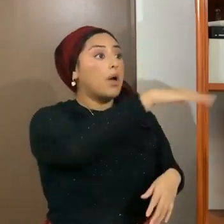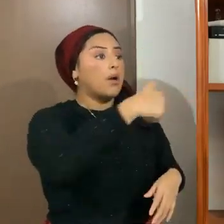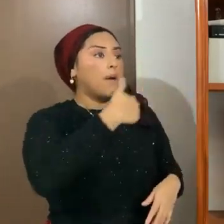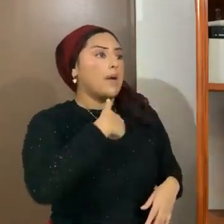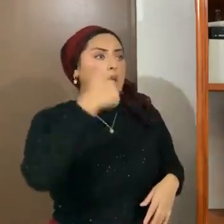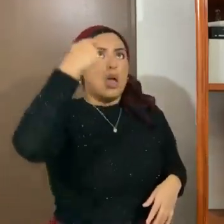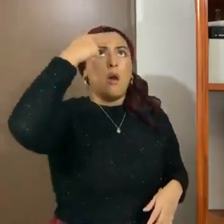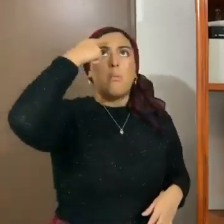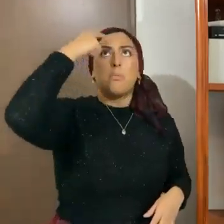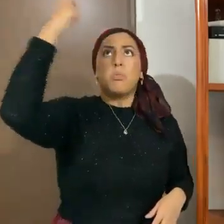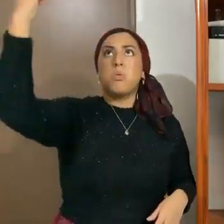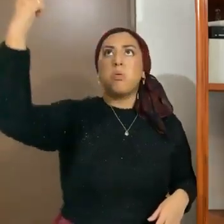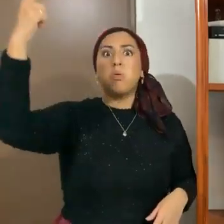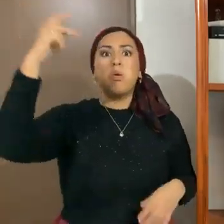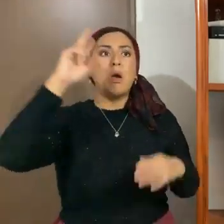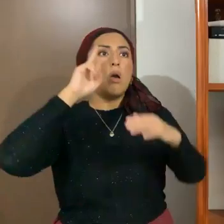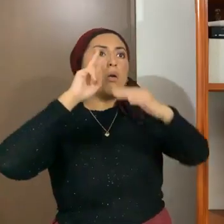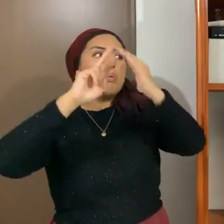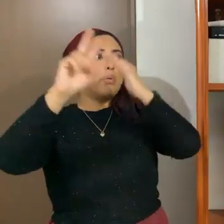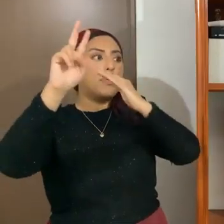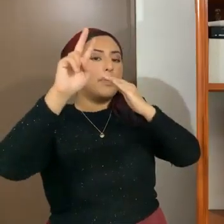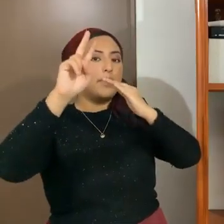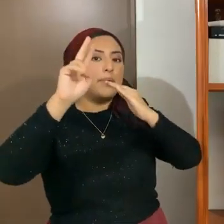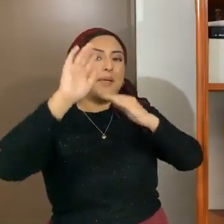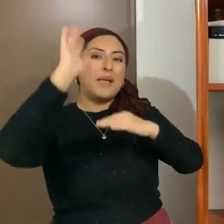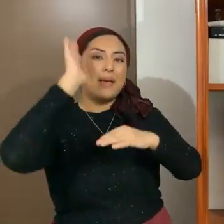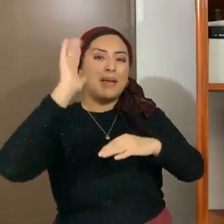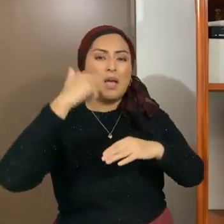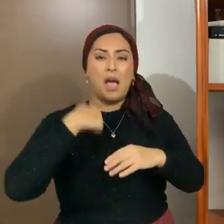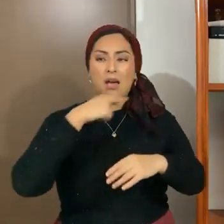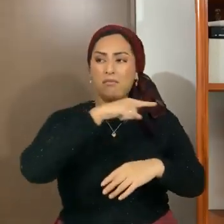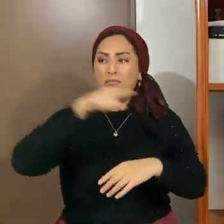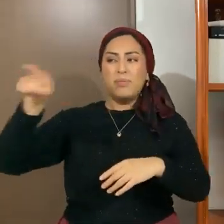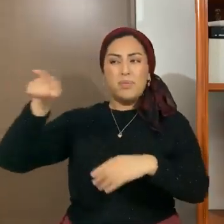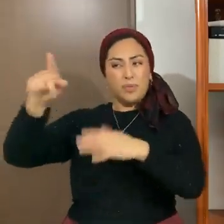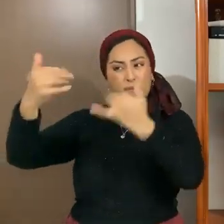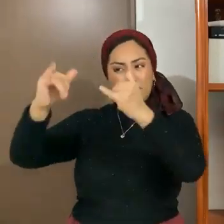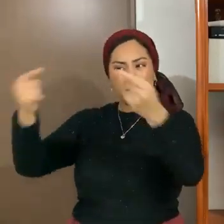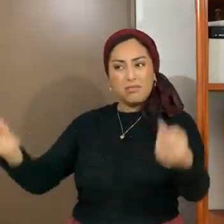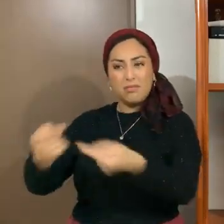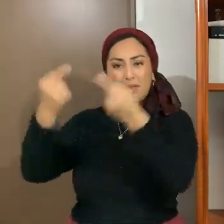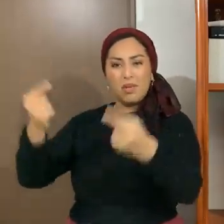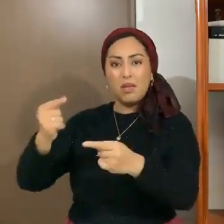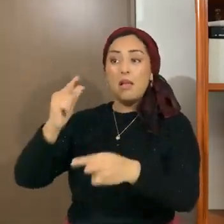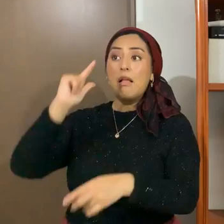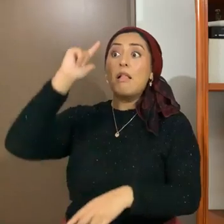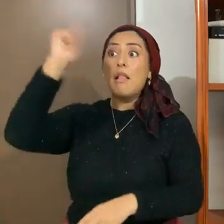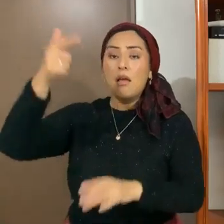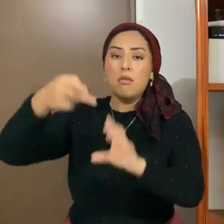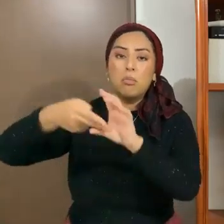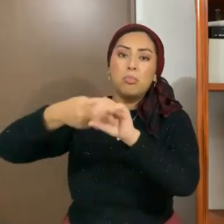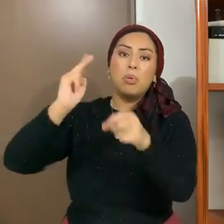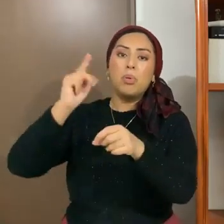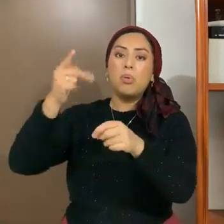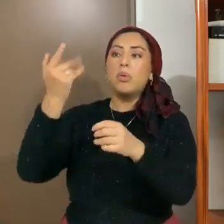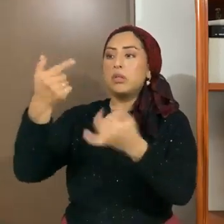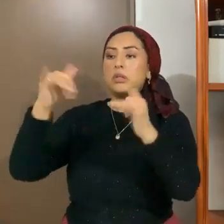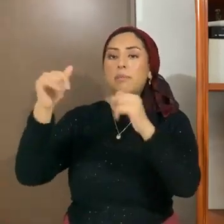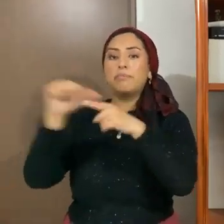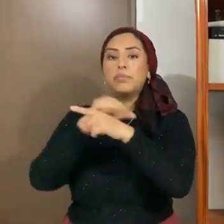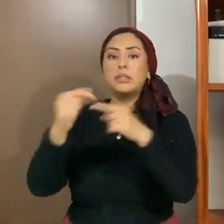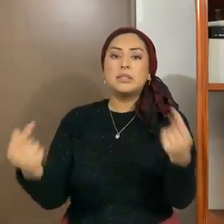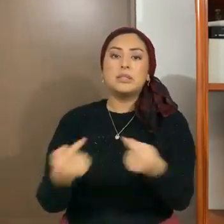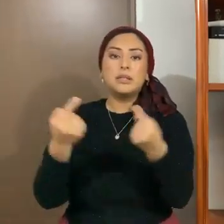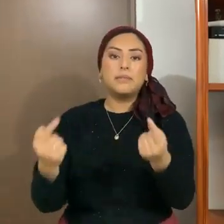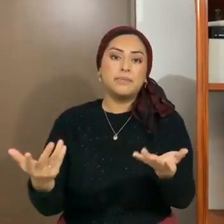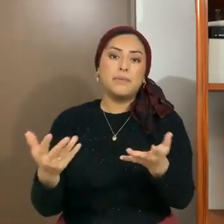y falsas revelaciones, ya no están, o están en camino a ya no estar, porque están practicando el pecado. Lo importante